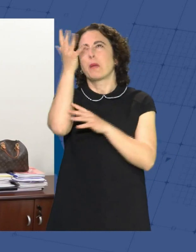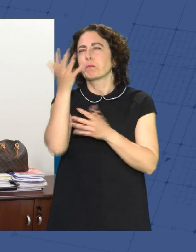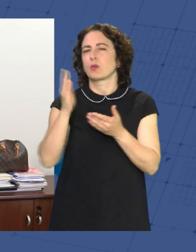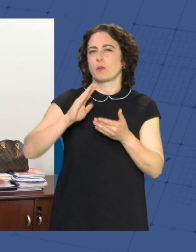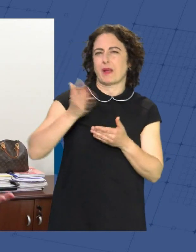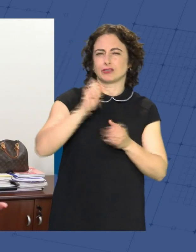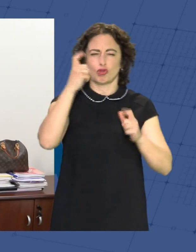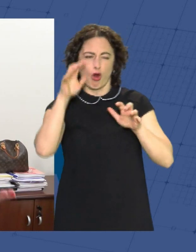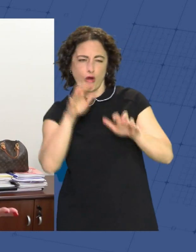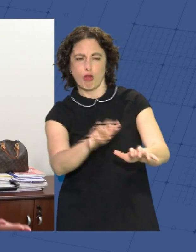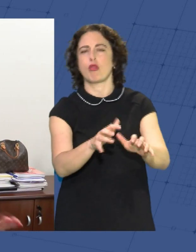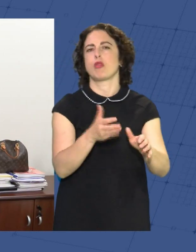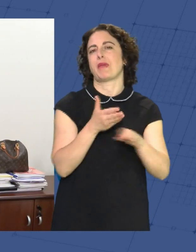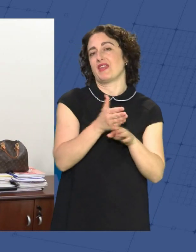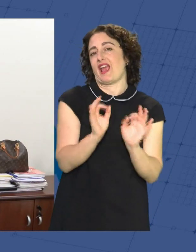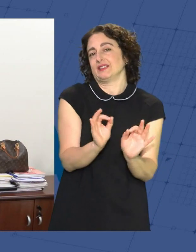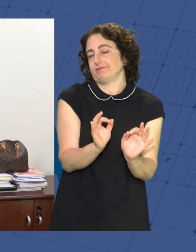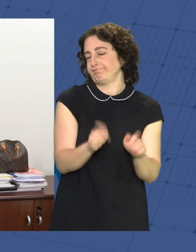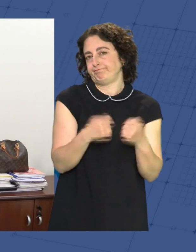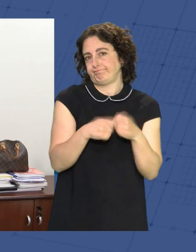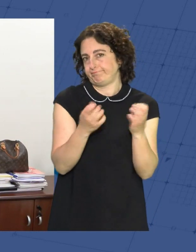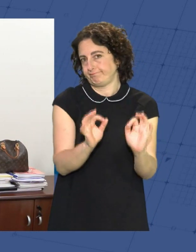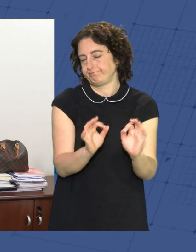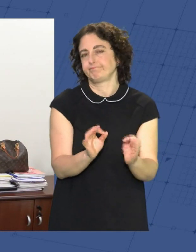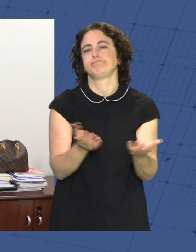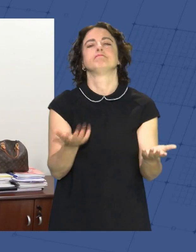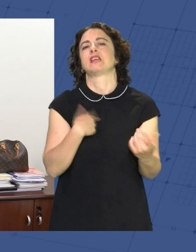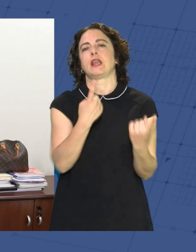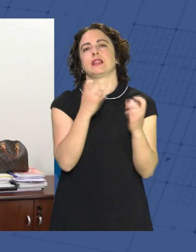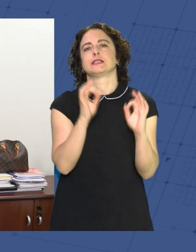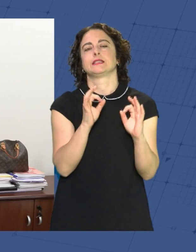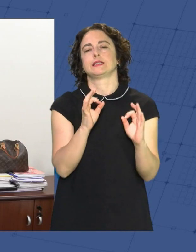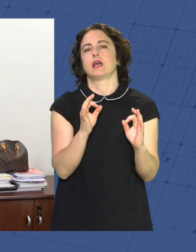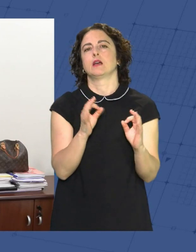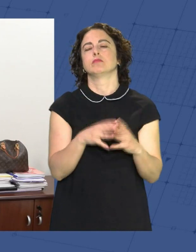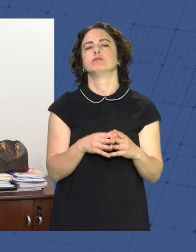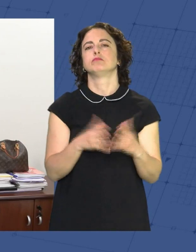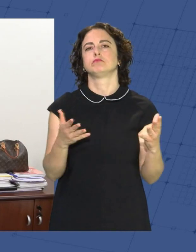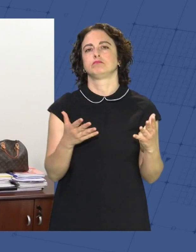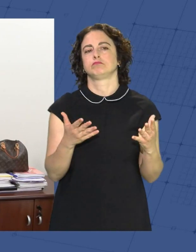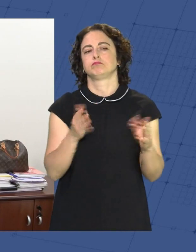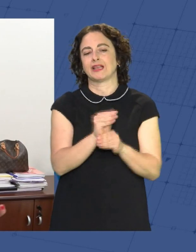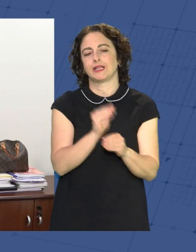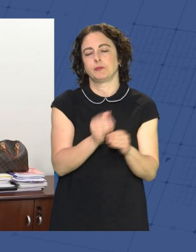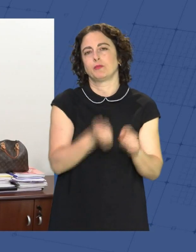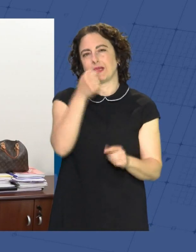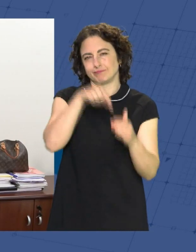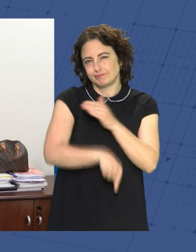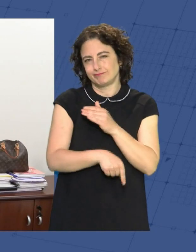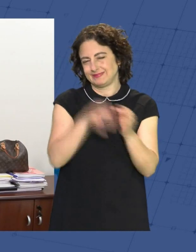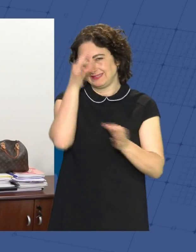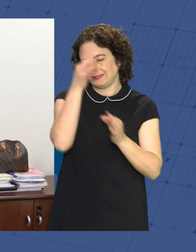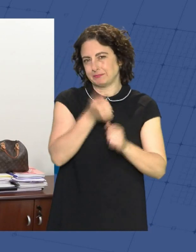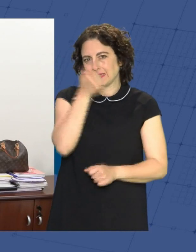son muy duras con un material como es la madera, pues ya necesitaba un mantenimiento un poquito más allá, una